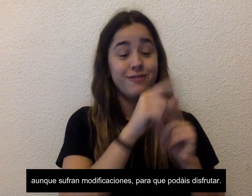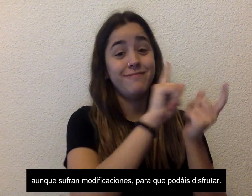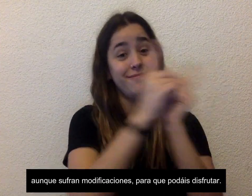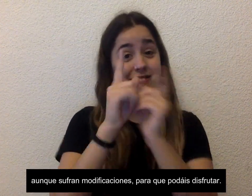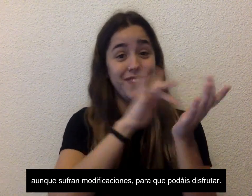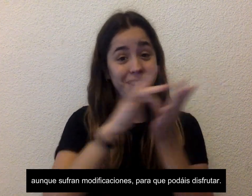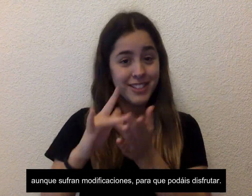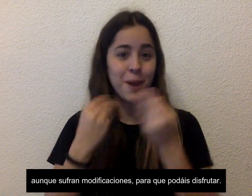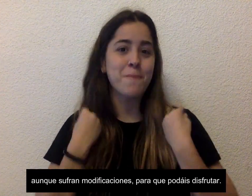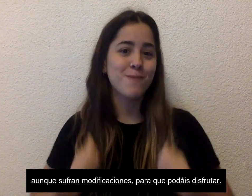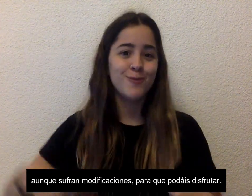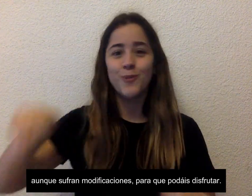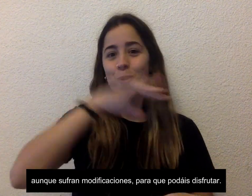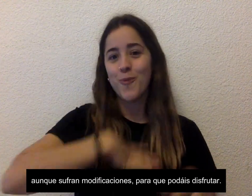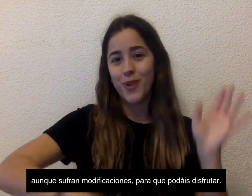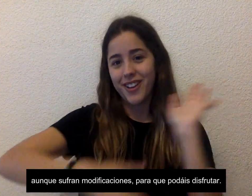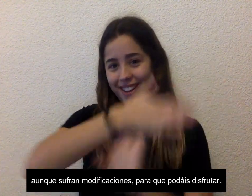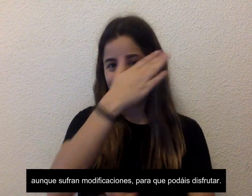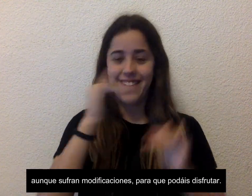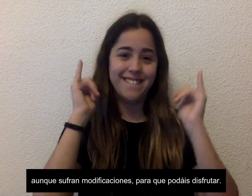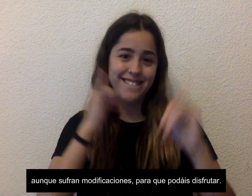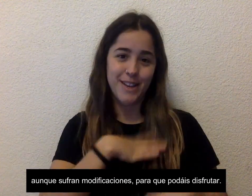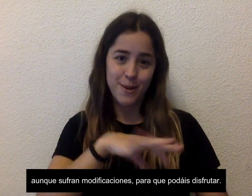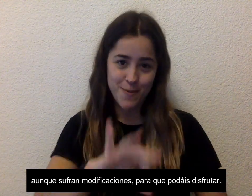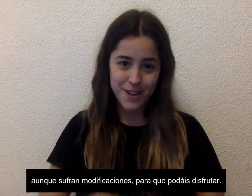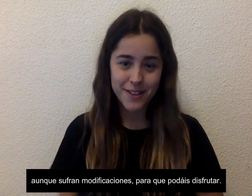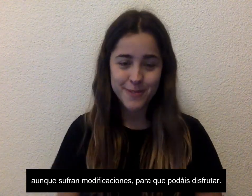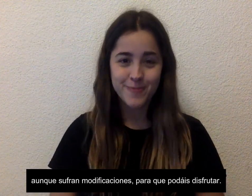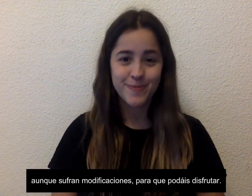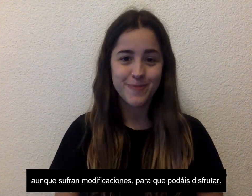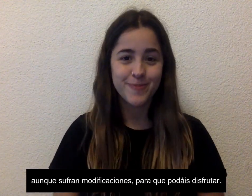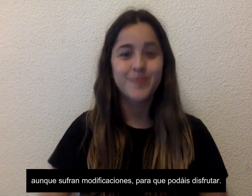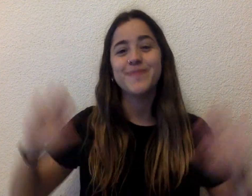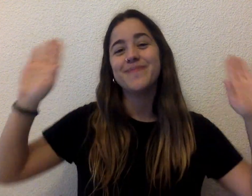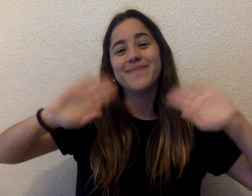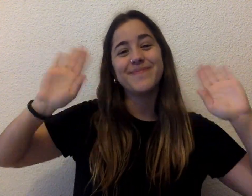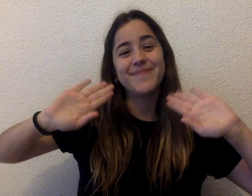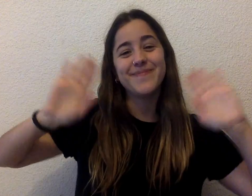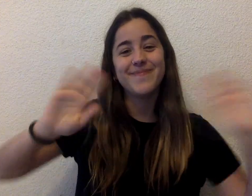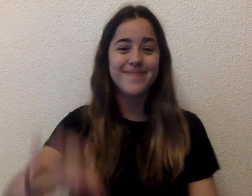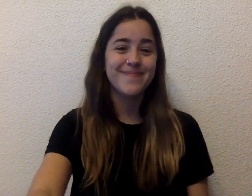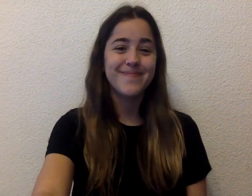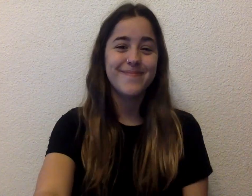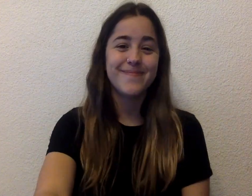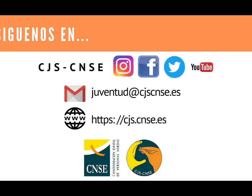Cállate. Cállate. Me ve bien, no me ve bien. No, que lo digan ellas mejor, ¿no? Que yo también veo.